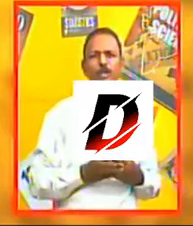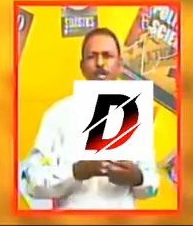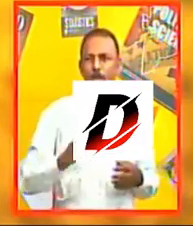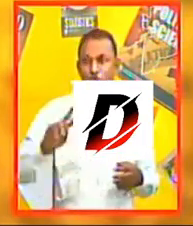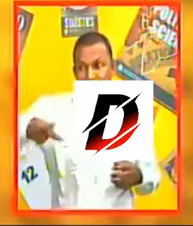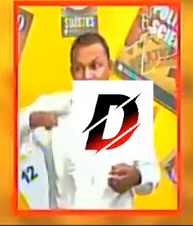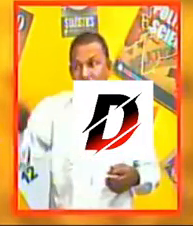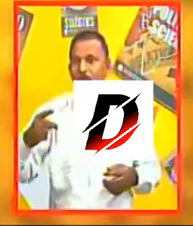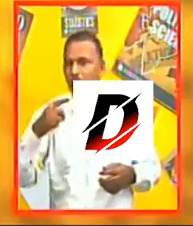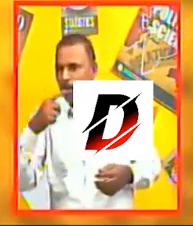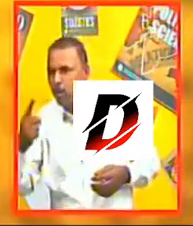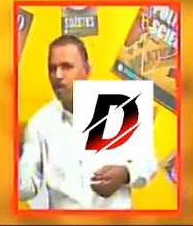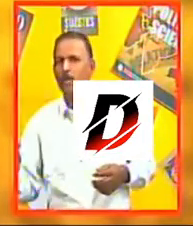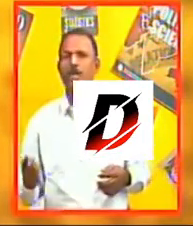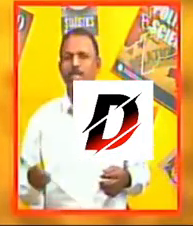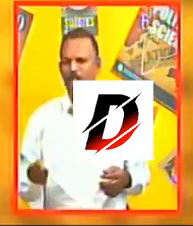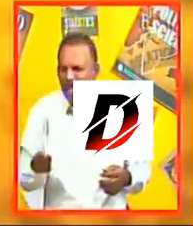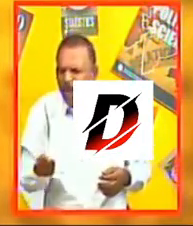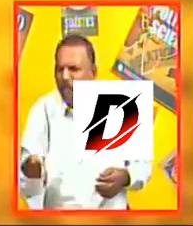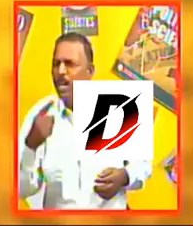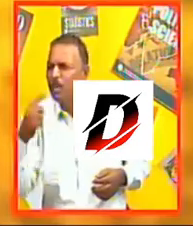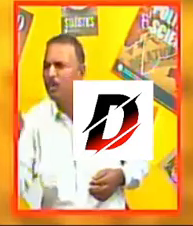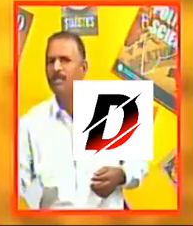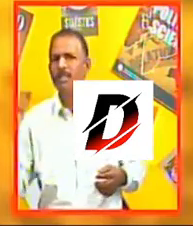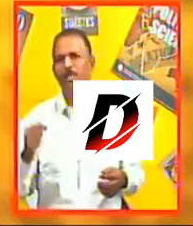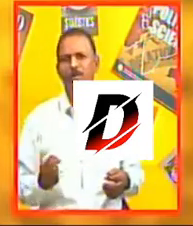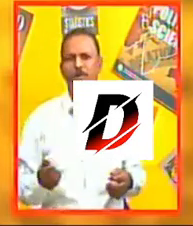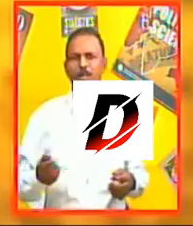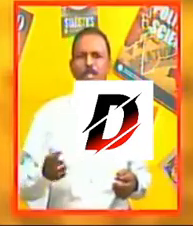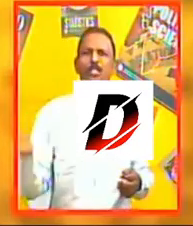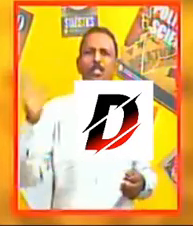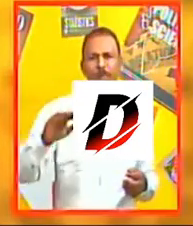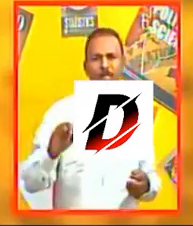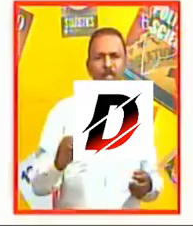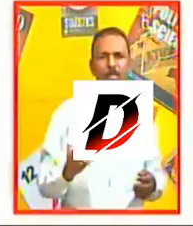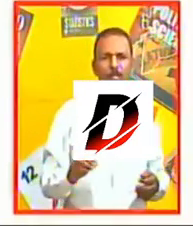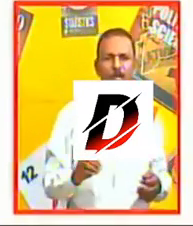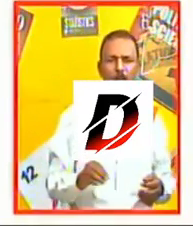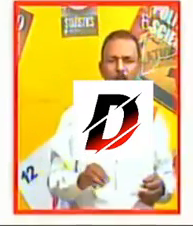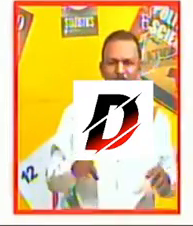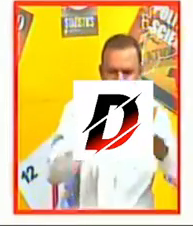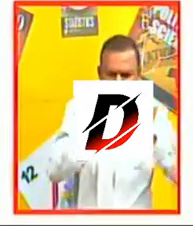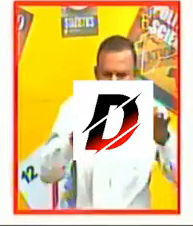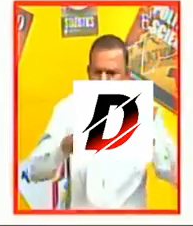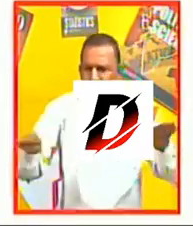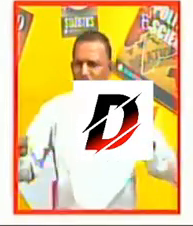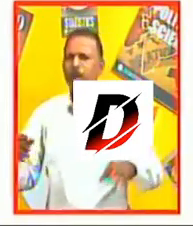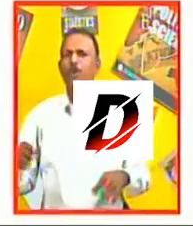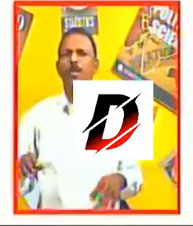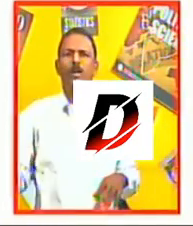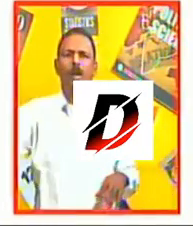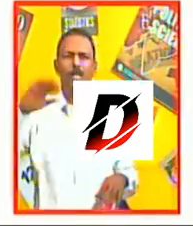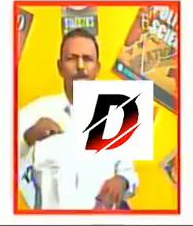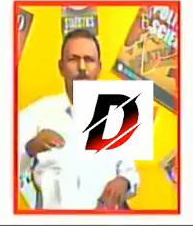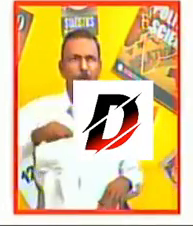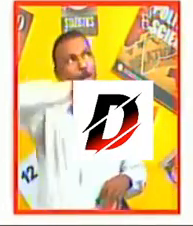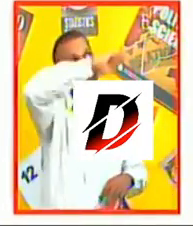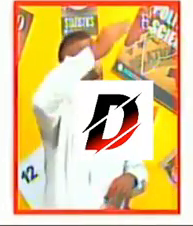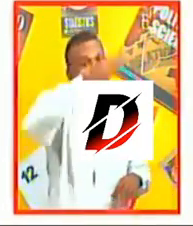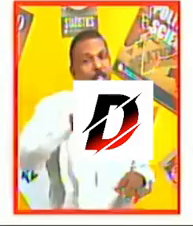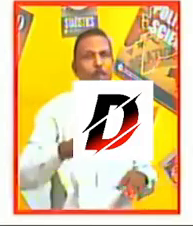கற்றுக்கிறோம், அதை மற்றவங்களும் சொல்லிக் கொடுக்கும் பொழுது எளிமையாக நம்ம சொல்லிக் கொடுக்குறோம். இன்னொன்று, சமவெப்ப பகுதிகளை